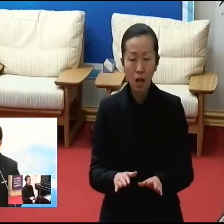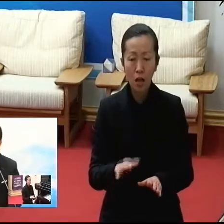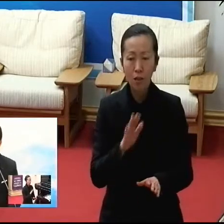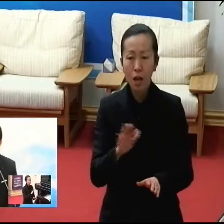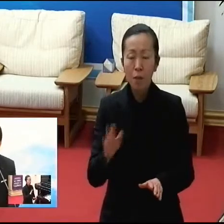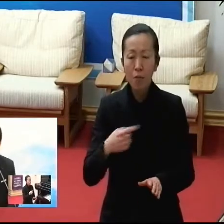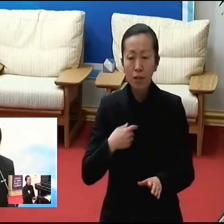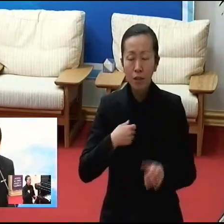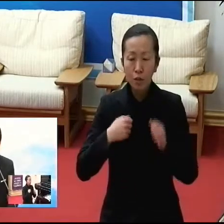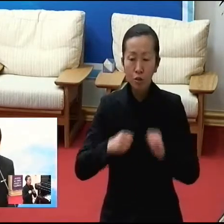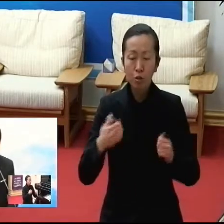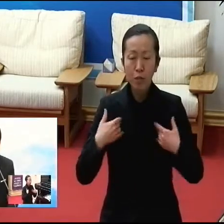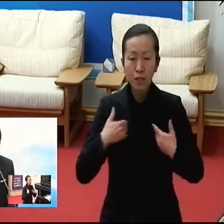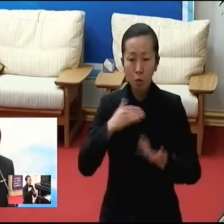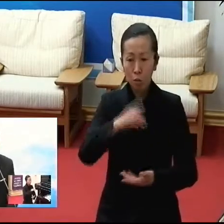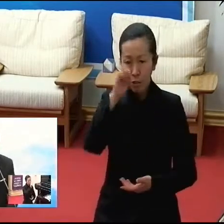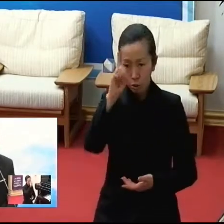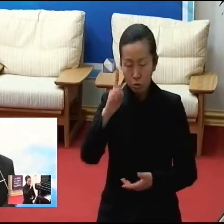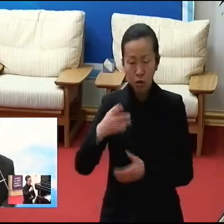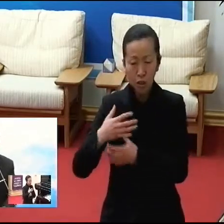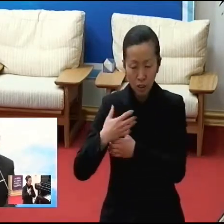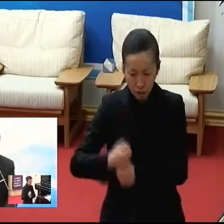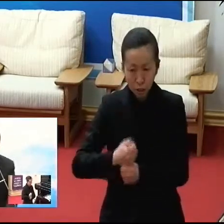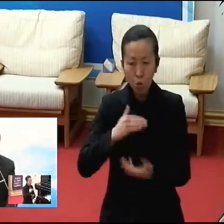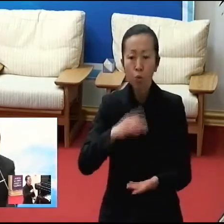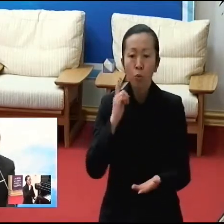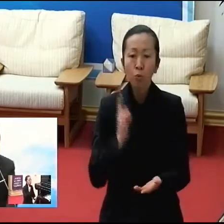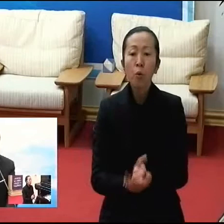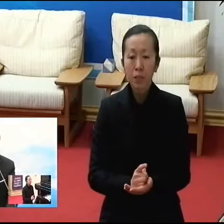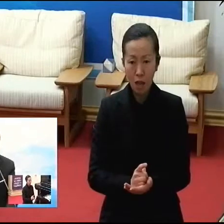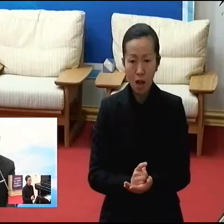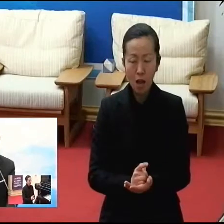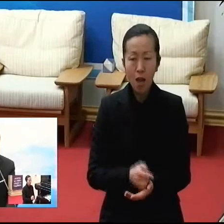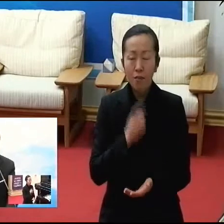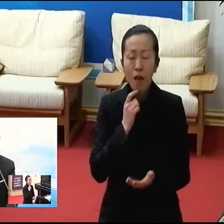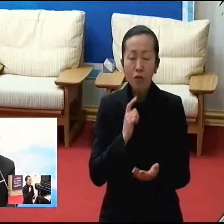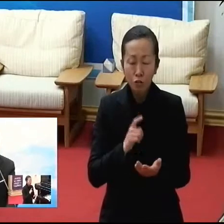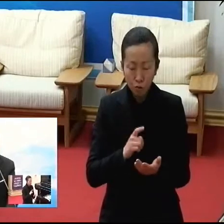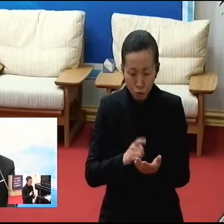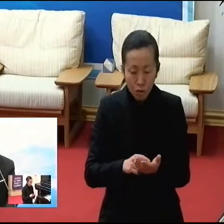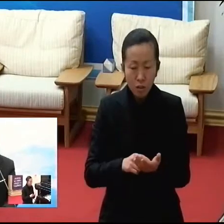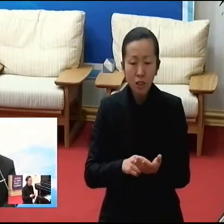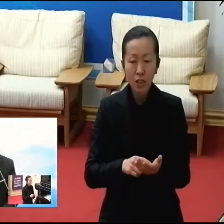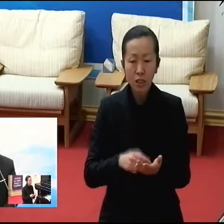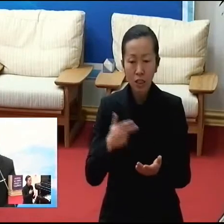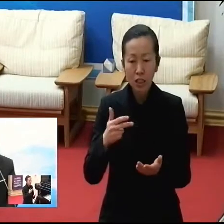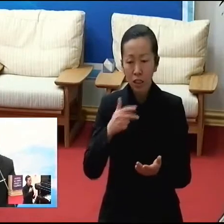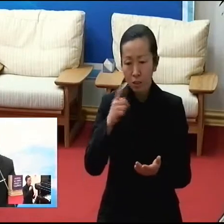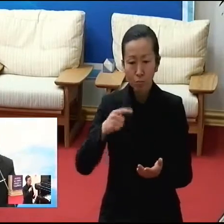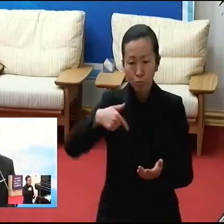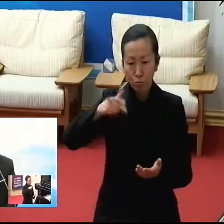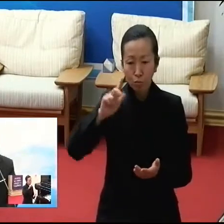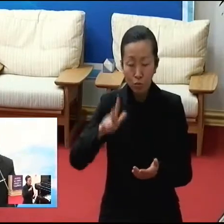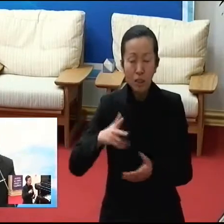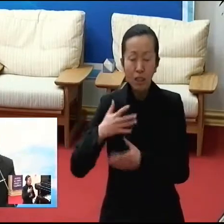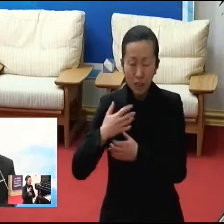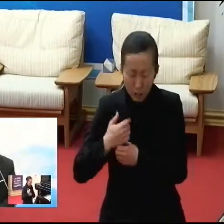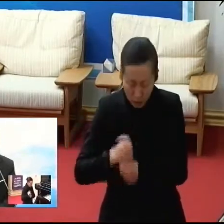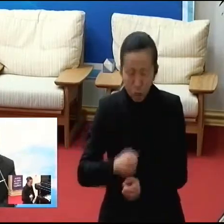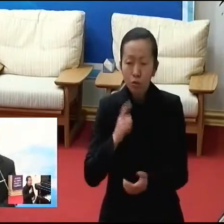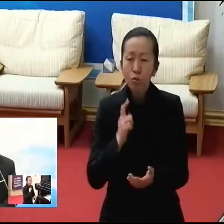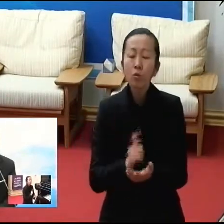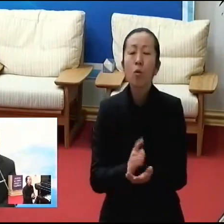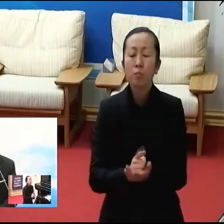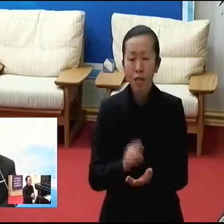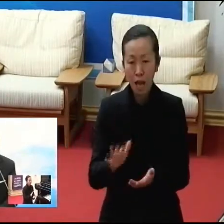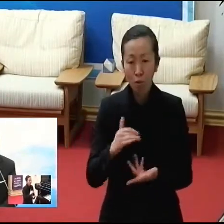るだけでいいんだ。 단순하게 심플하게 믿었습니다. そして単純にシンプルに信じました。 예, 그런데요 내 인생의 문제가 해결되는